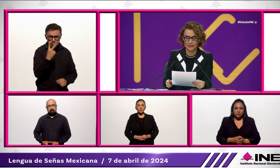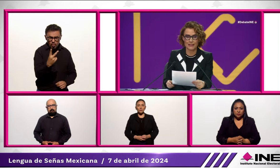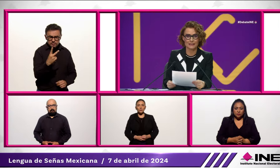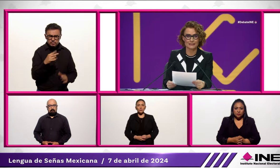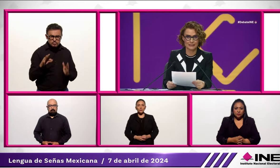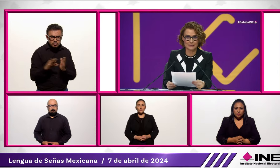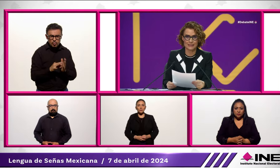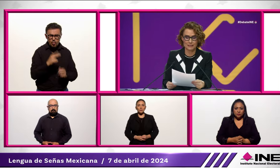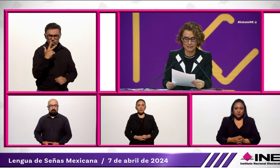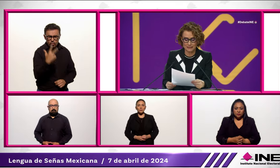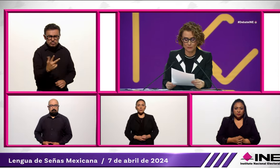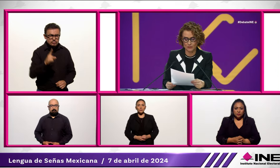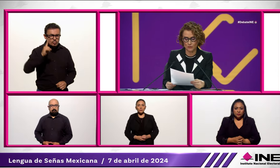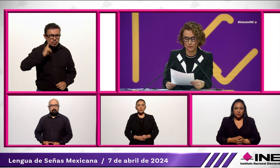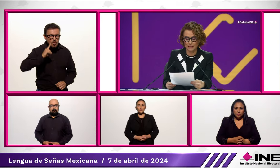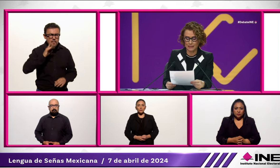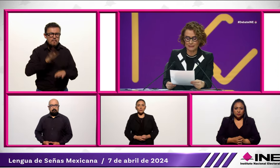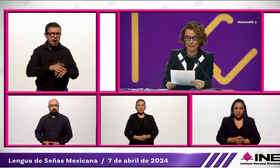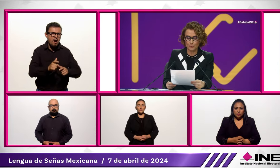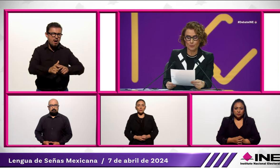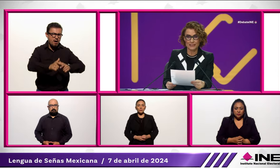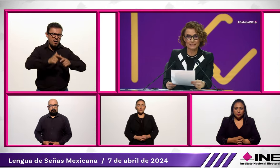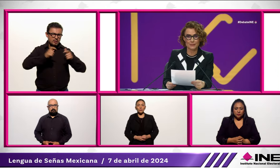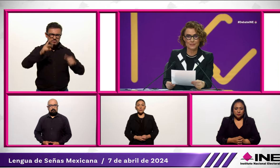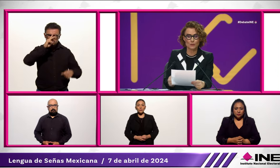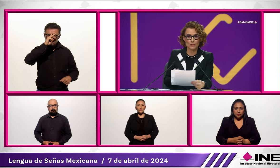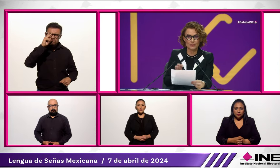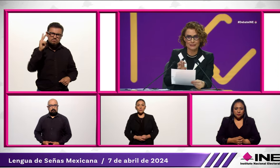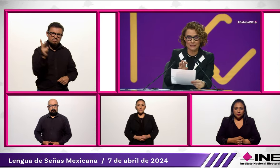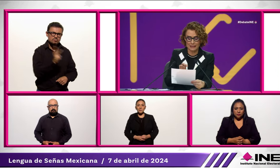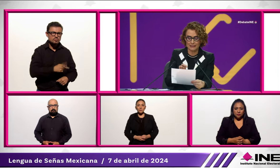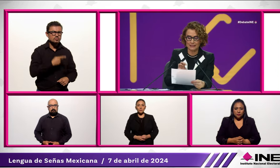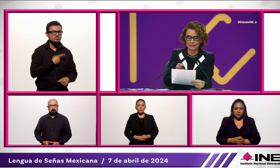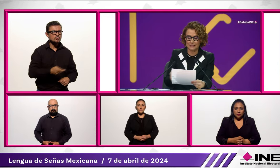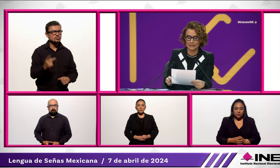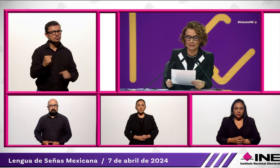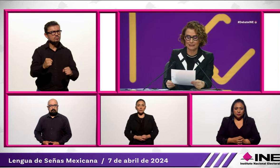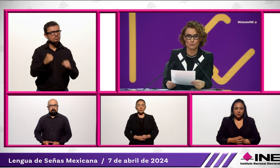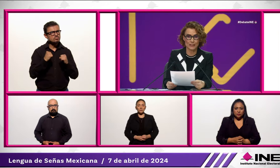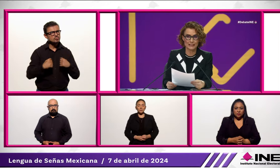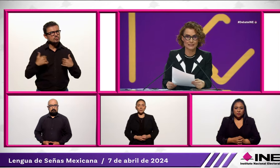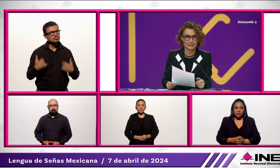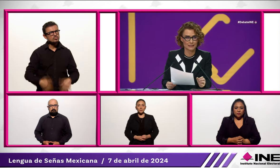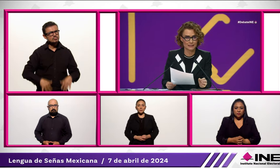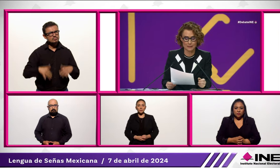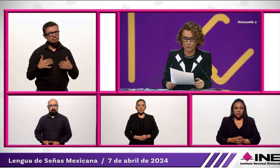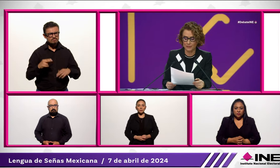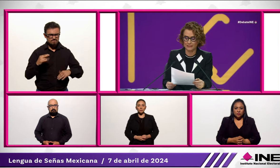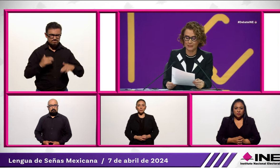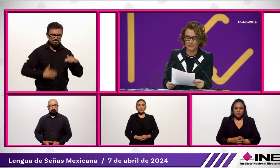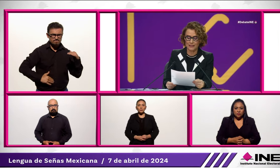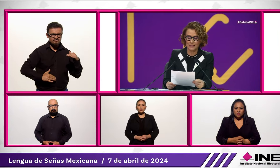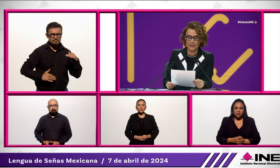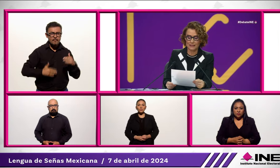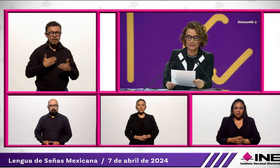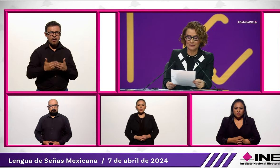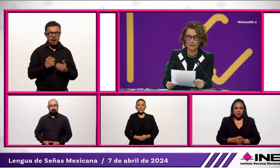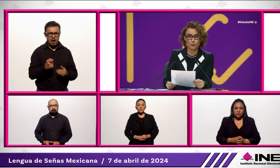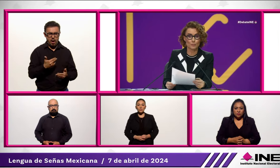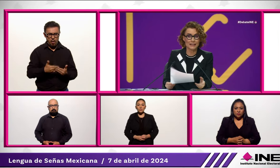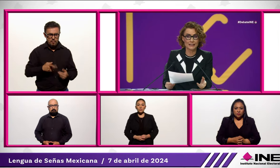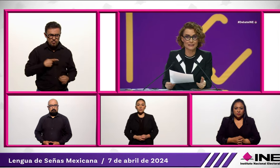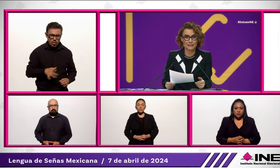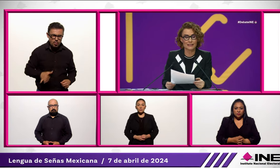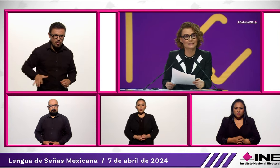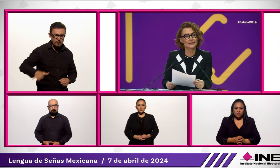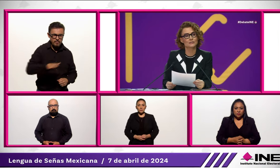hombres que estaban en situación de pobreza. Y una de las características de las mujeres en esa pobreza es que